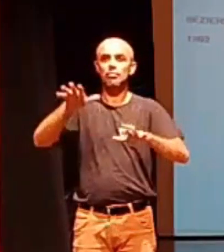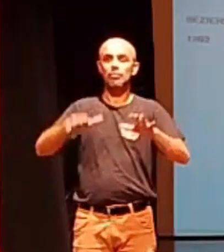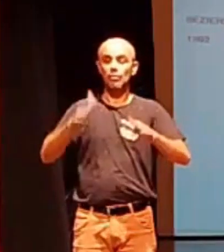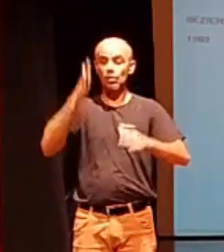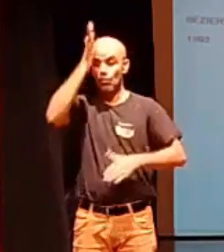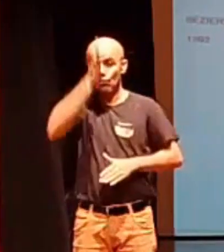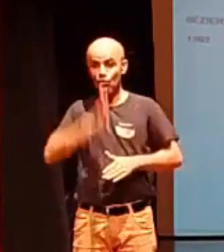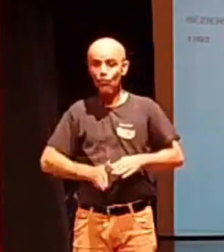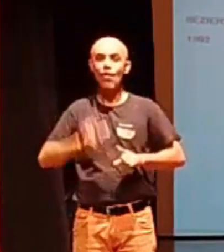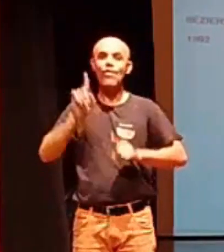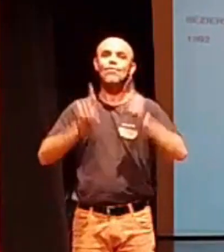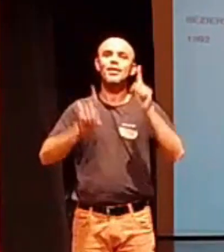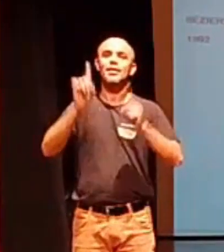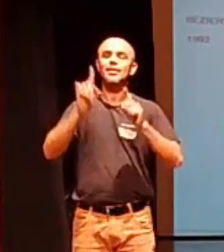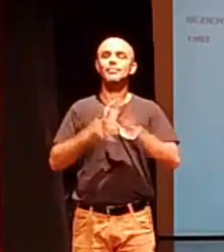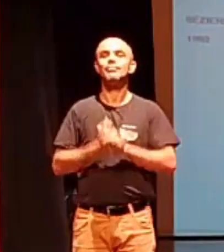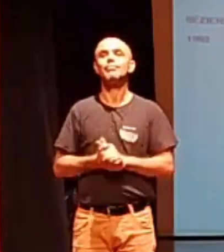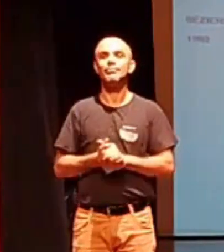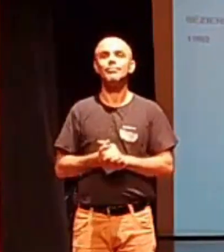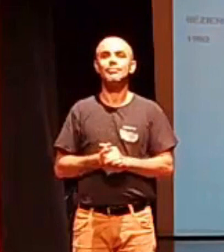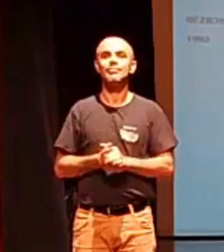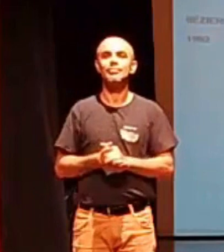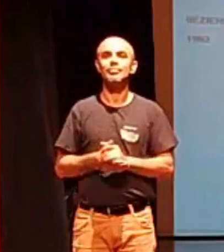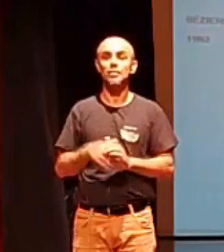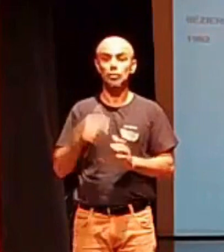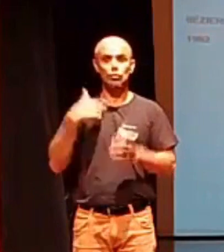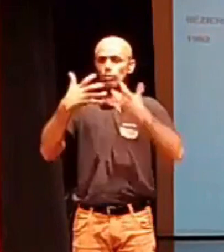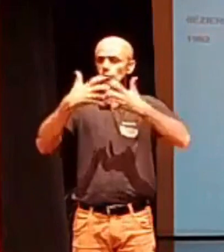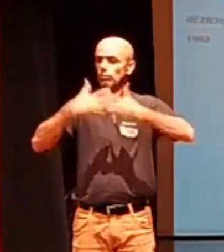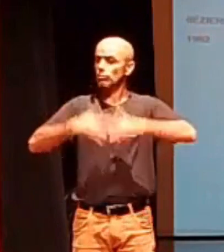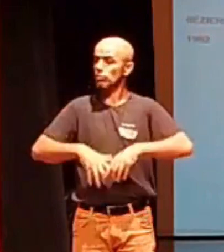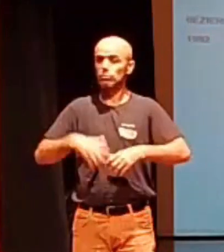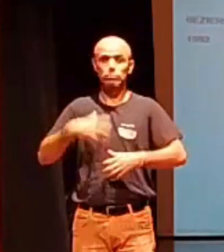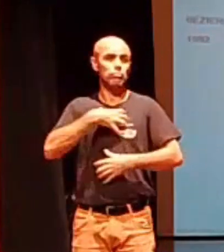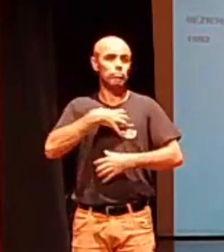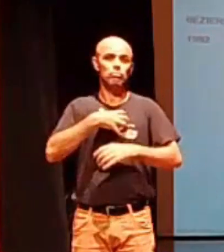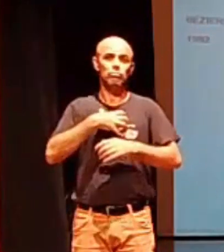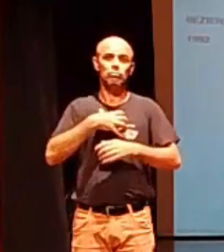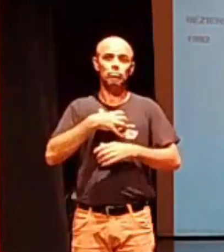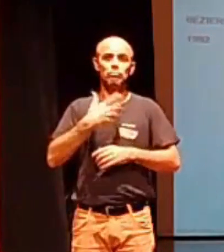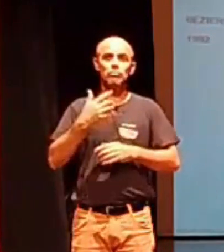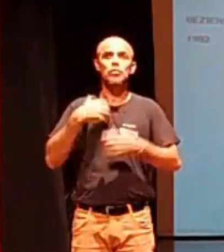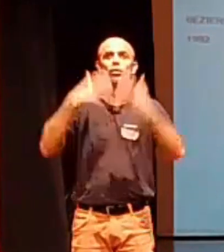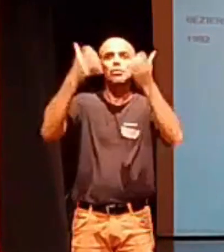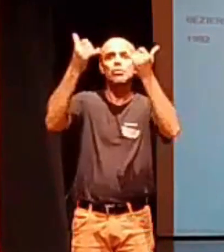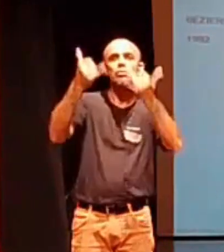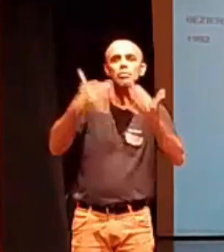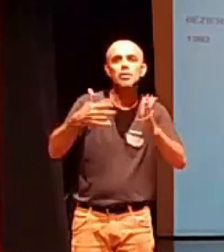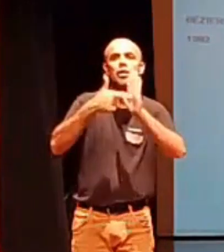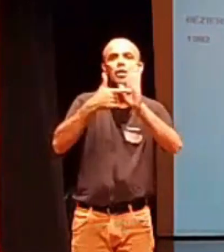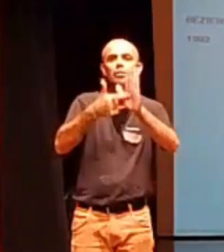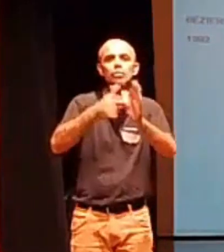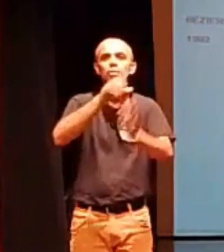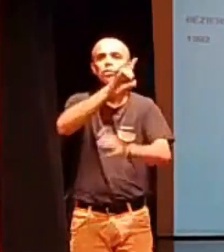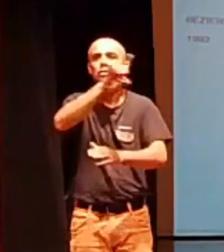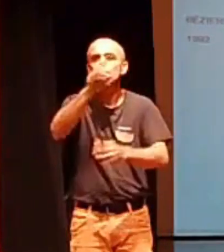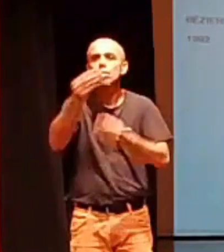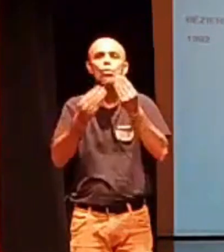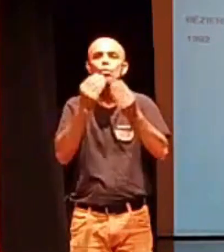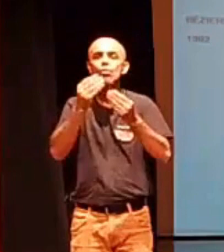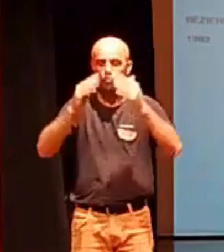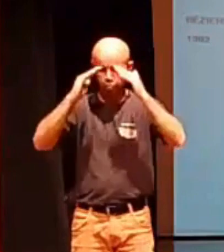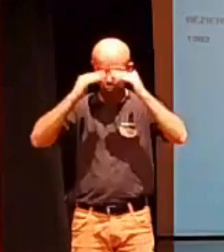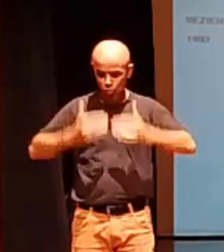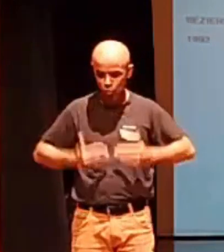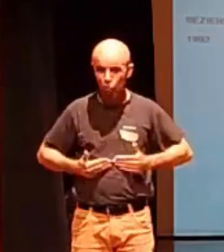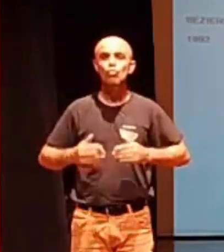tem uma simetria funcional, porque a gente funciona assim, mas a gente precisa explicar e mostrar para cada um como o seu corpo funciona,